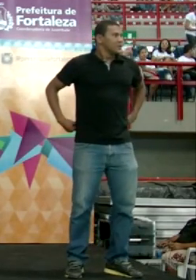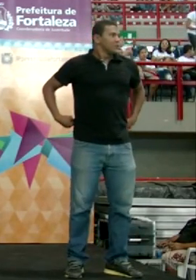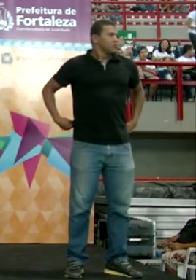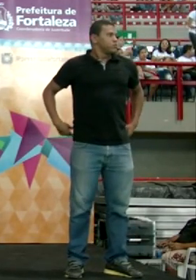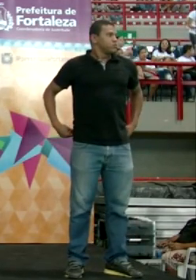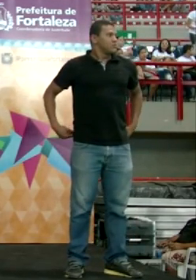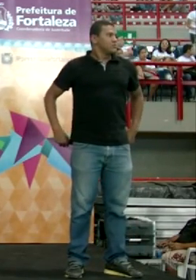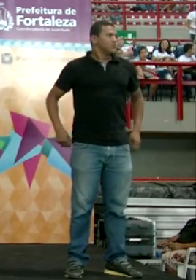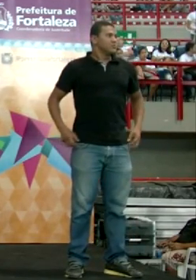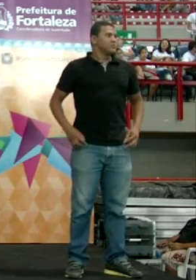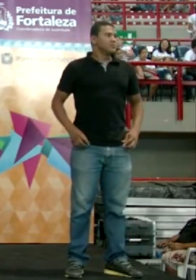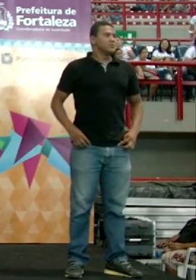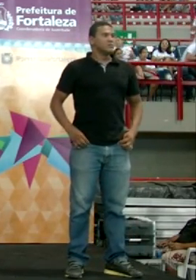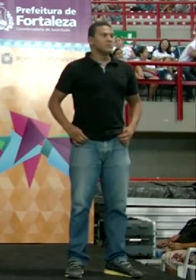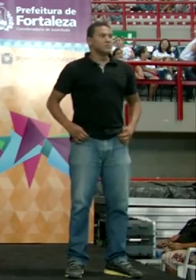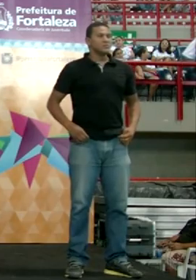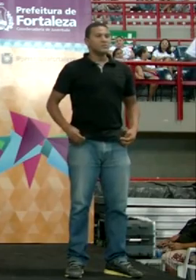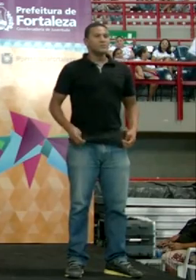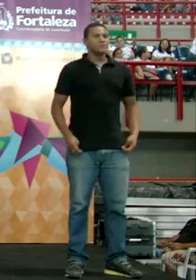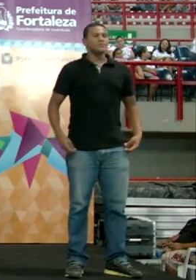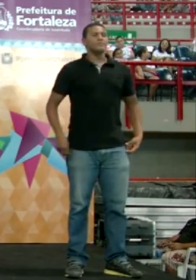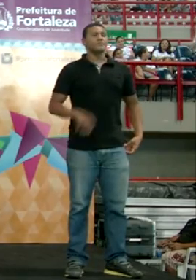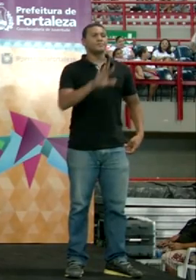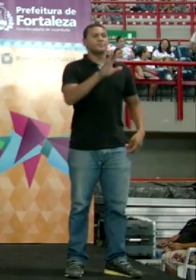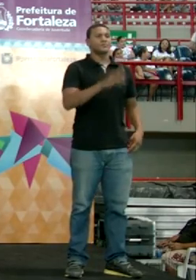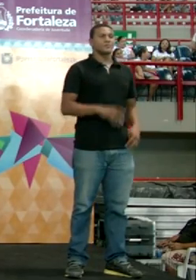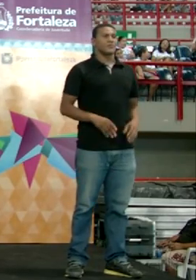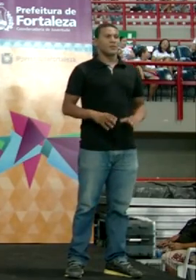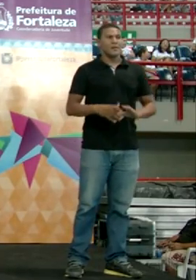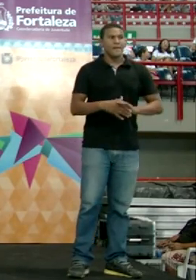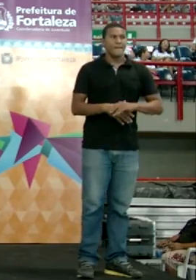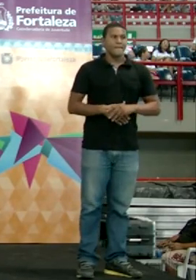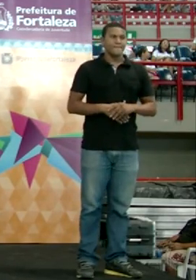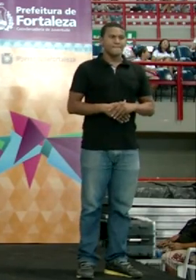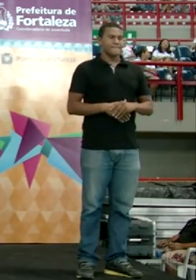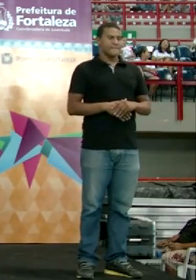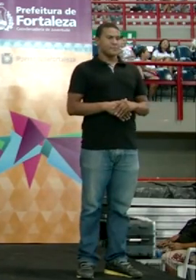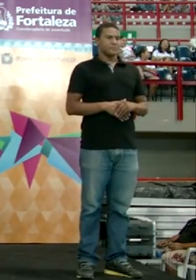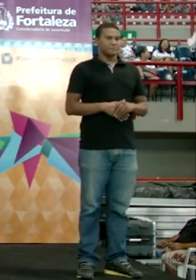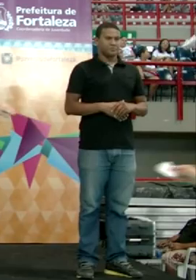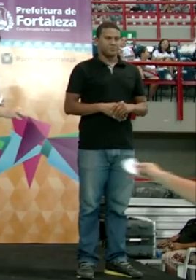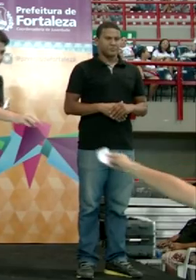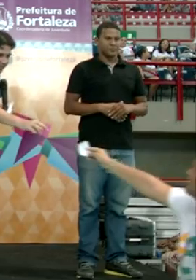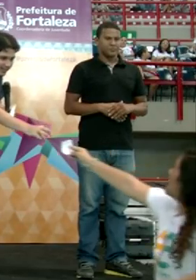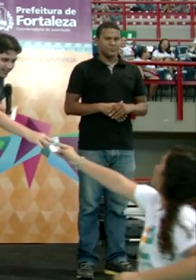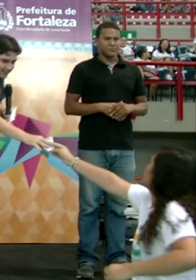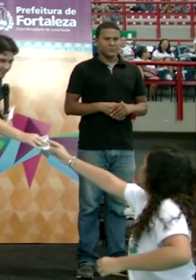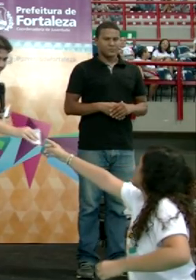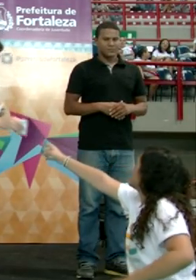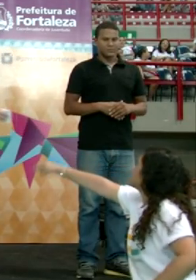Pronto, uma boa pergunta aqui. E a energia marítima ou energia das marés?